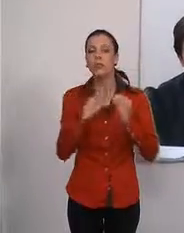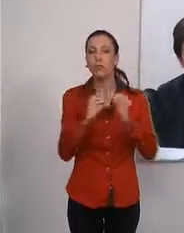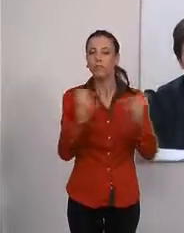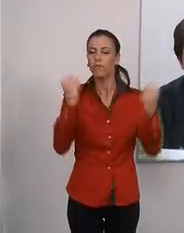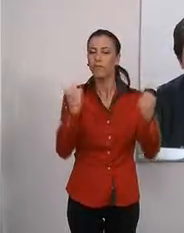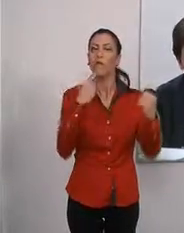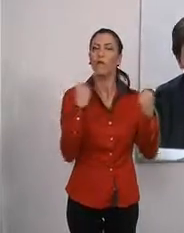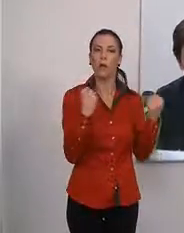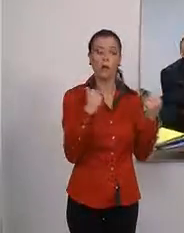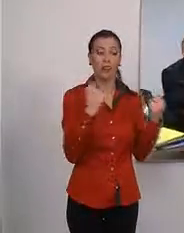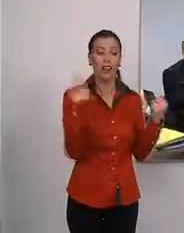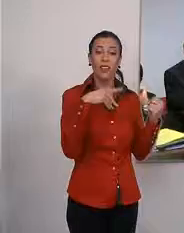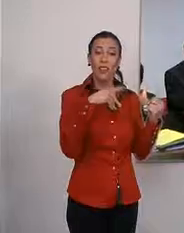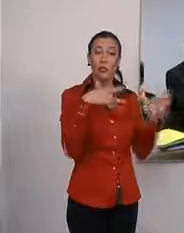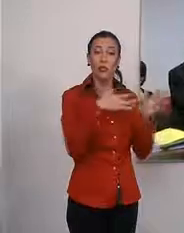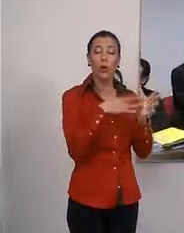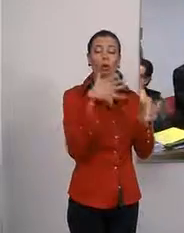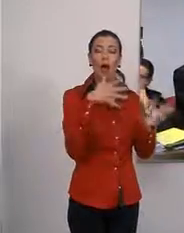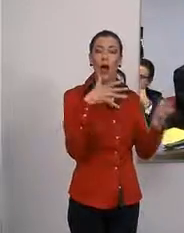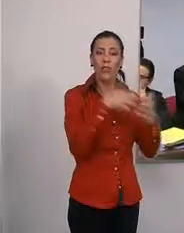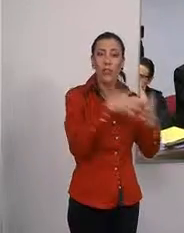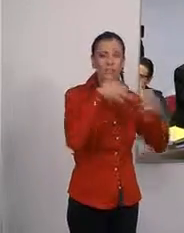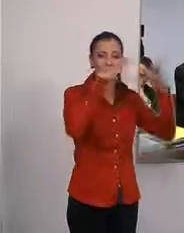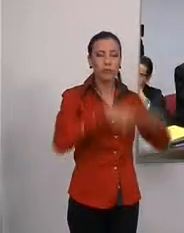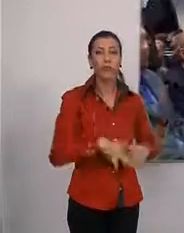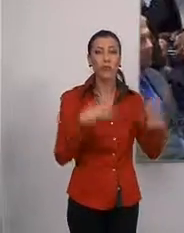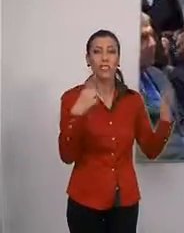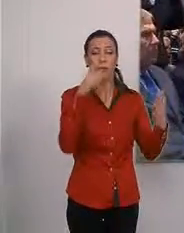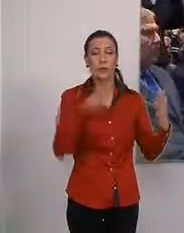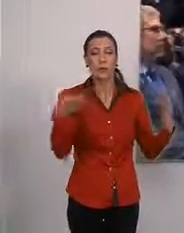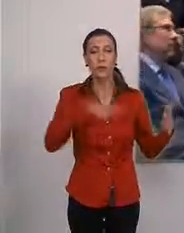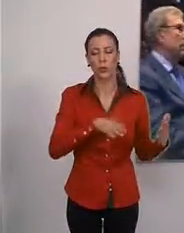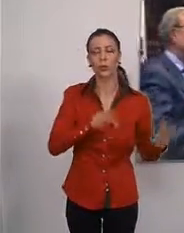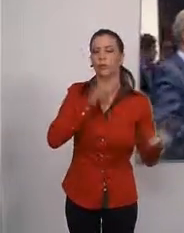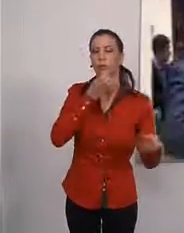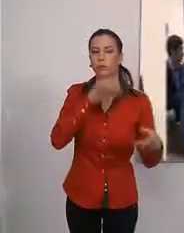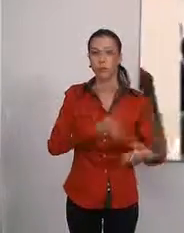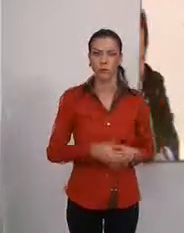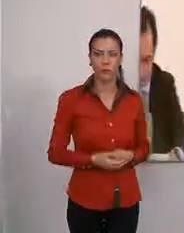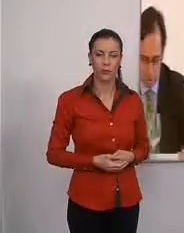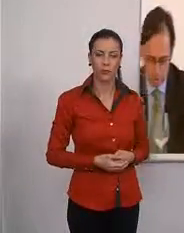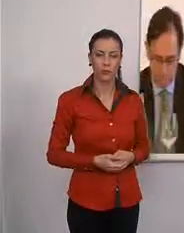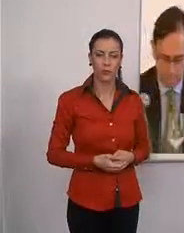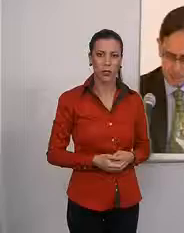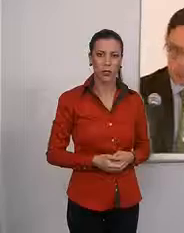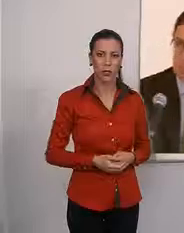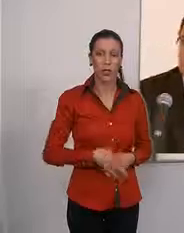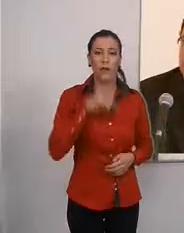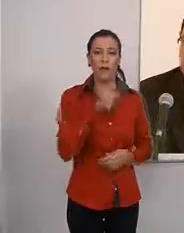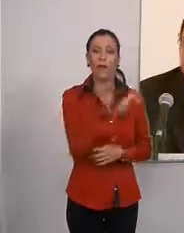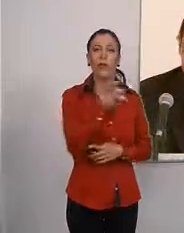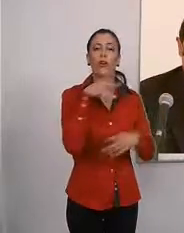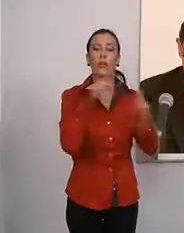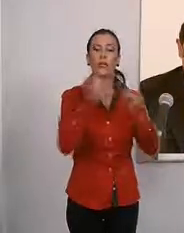en el viaducto en el momento del accidente que costó la vida a 6 obreros. La Federación de Empresarios de la